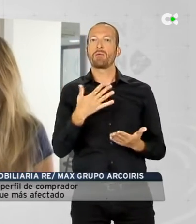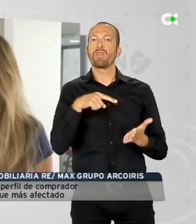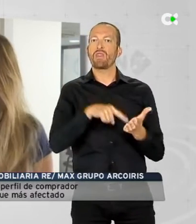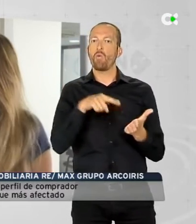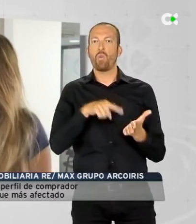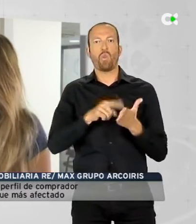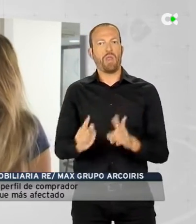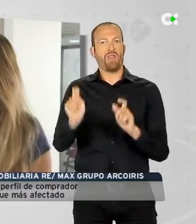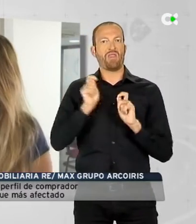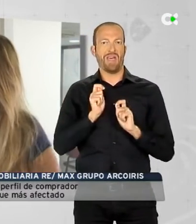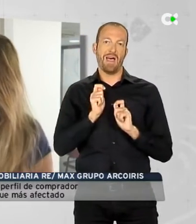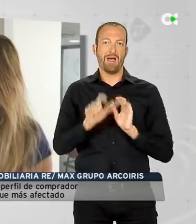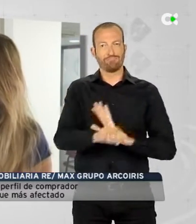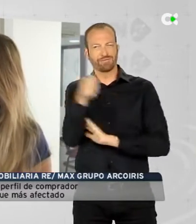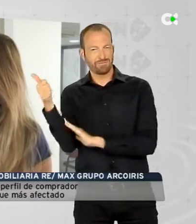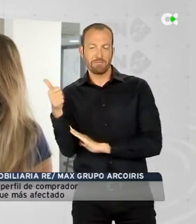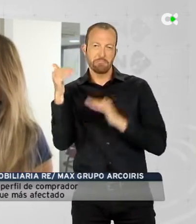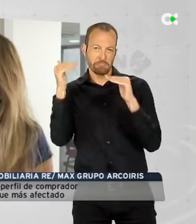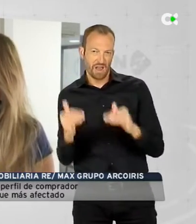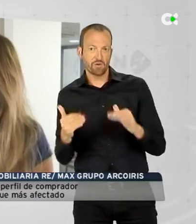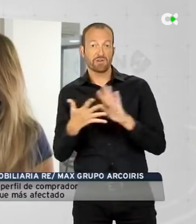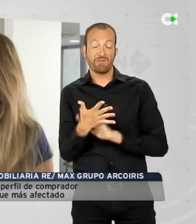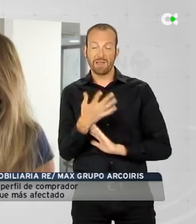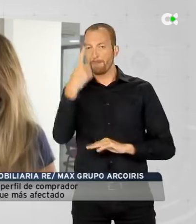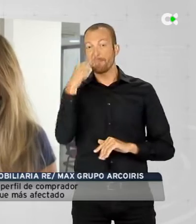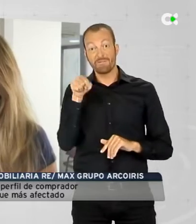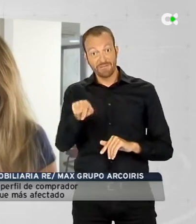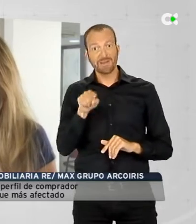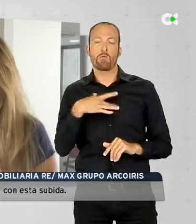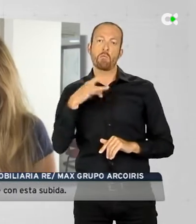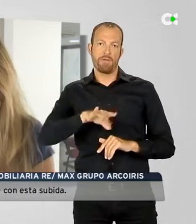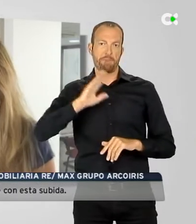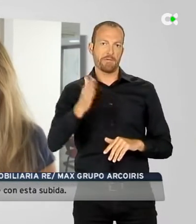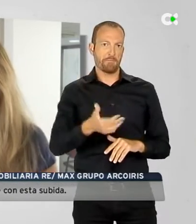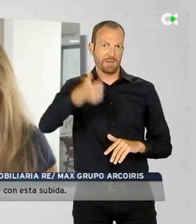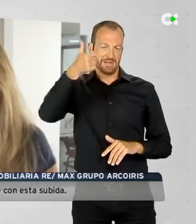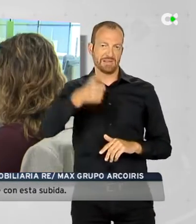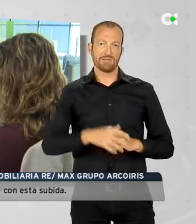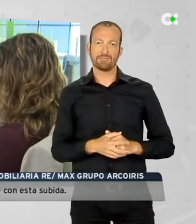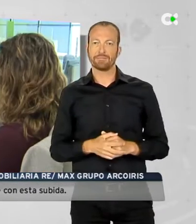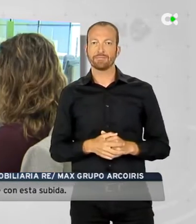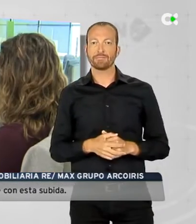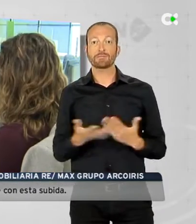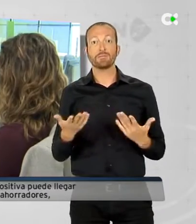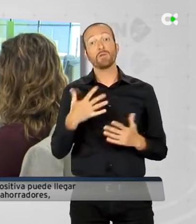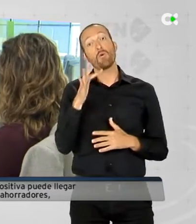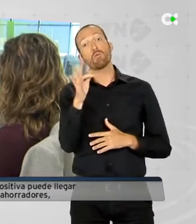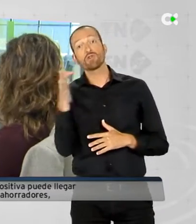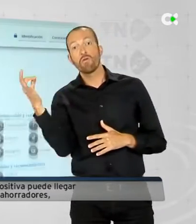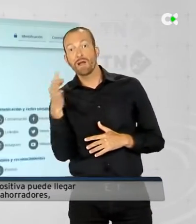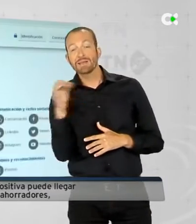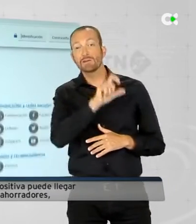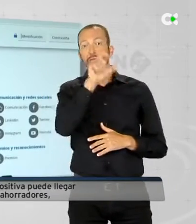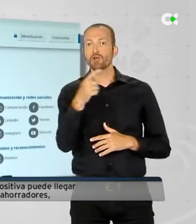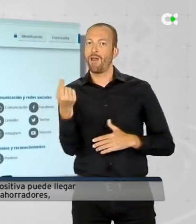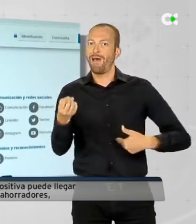cual ese perfil de comprador va a ser el que más afectado se encuentre con esta subida. La parte más positiva puede llegar para